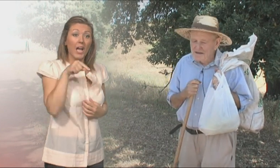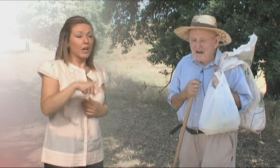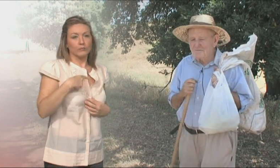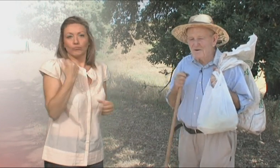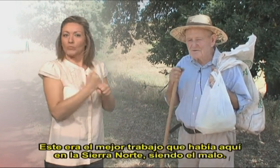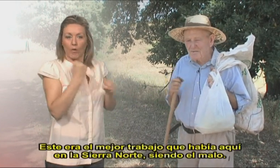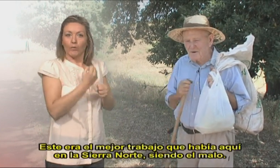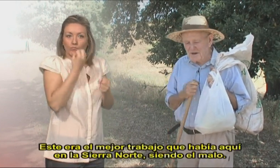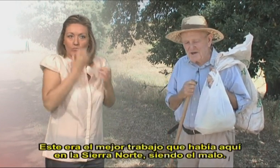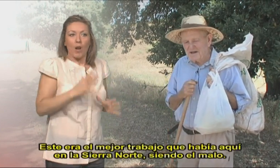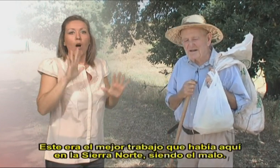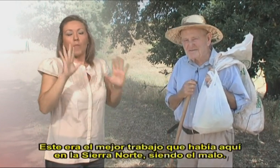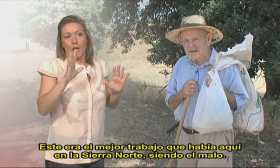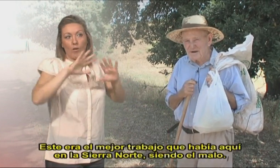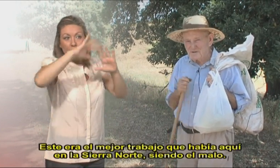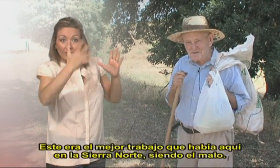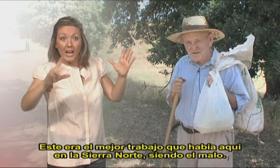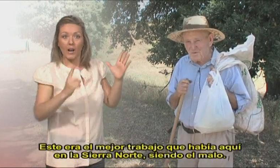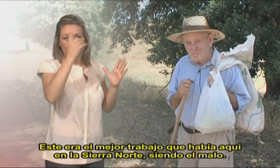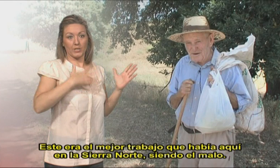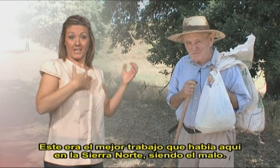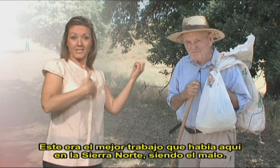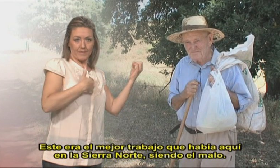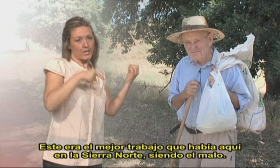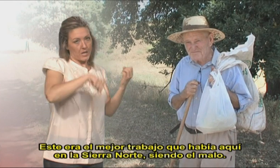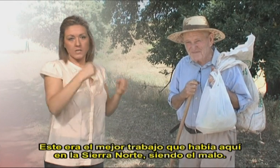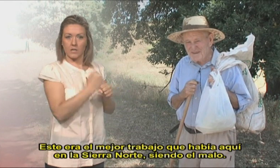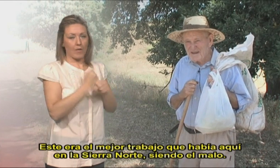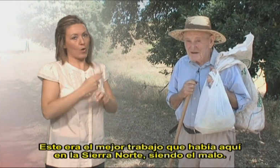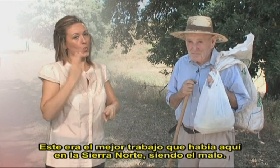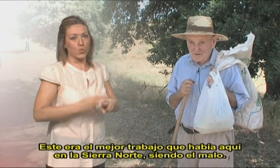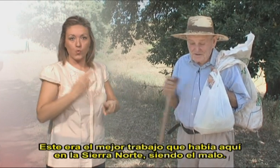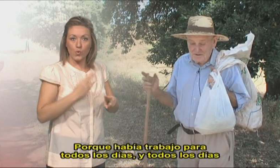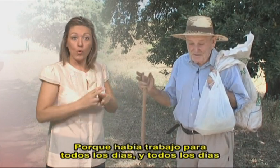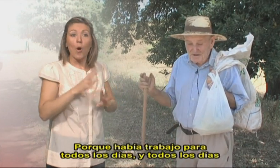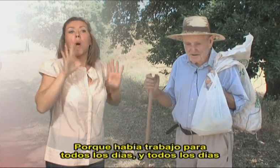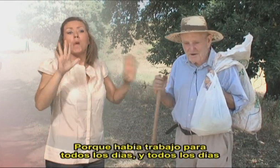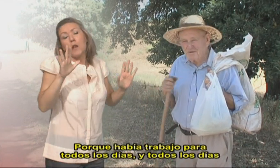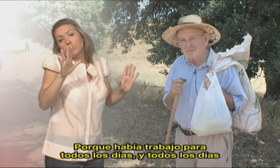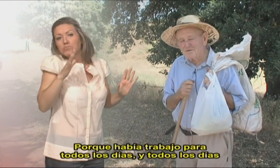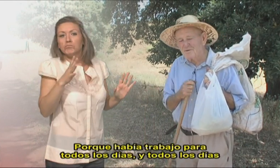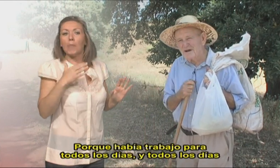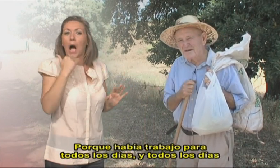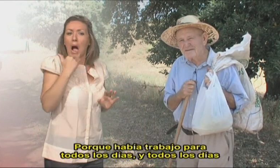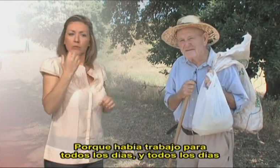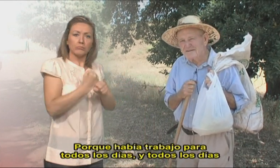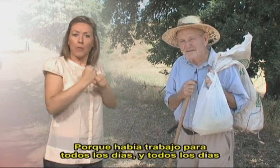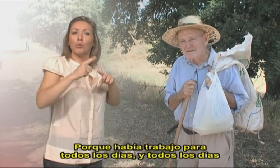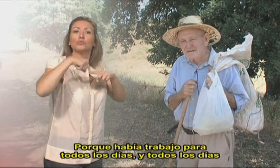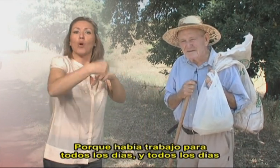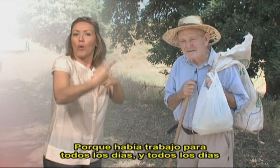Este era el mejor trabajo que había aquí en la Sierra Norte, siendo el malo. Porque había trabajo para todos los días.